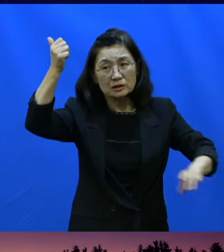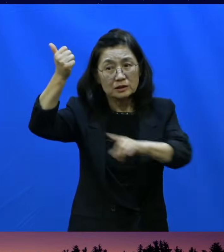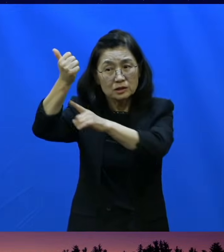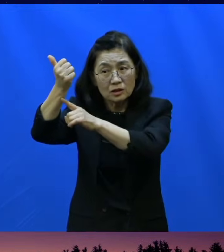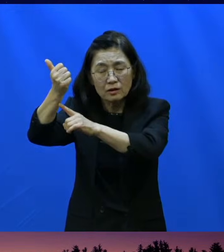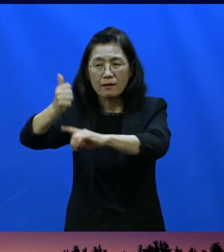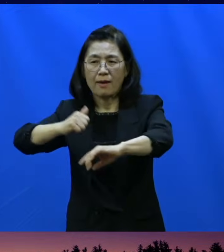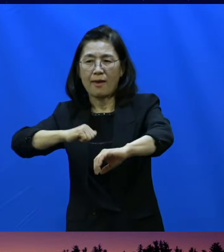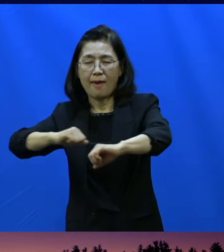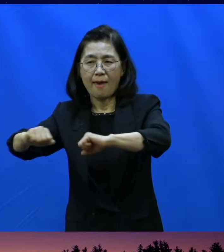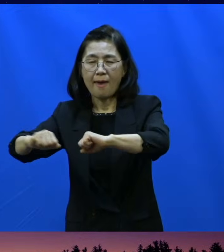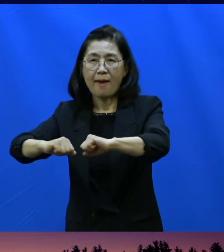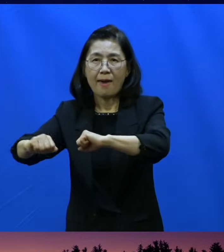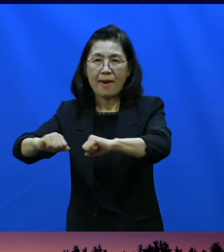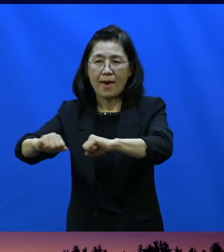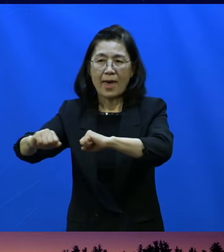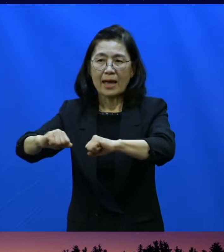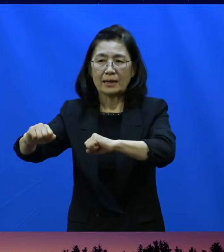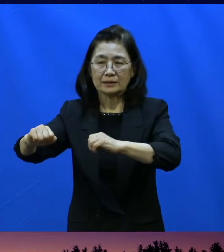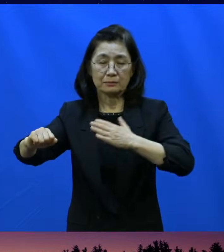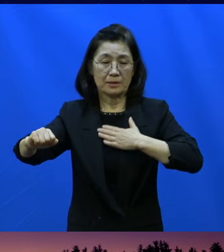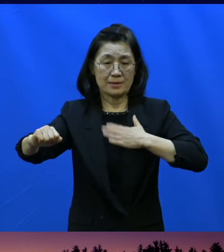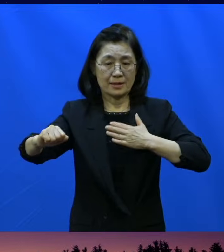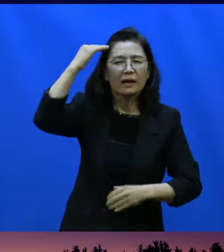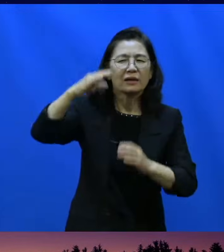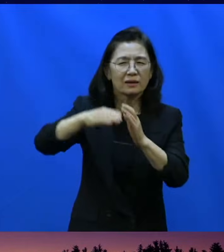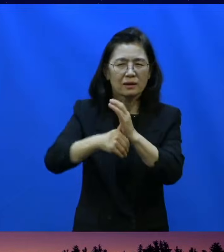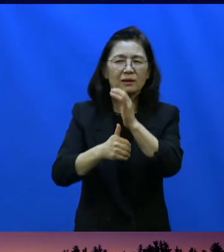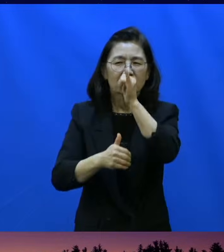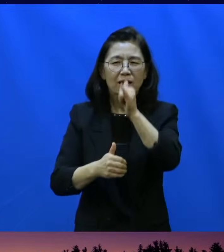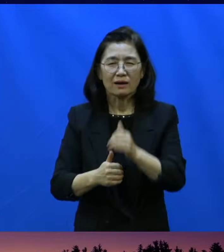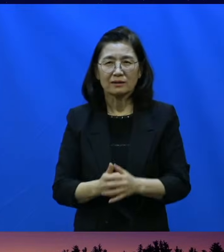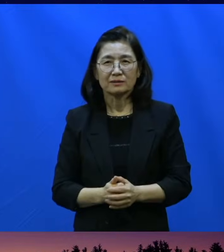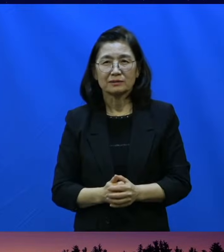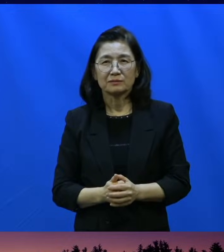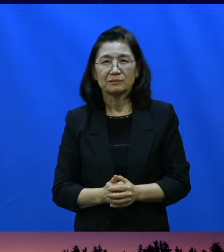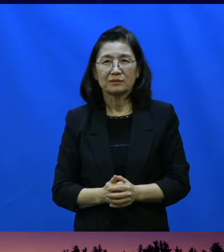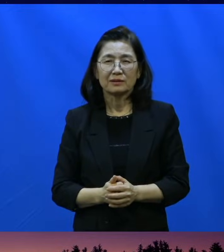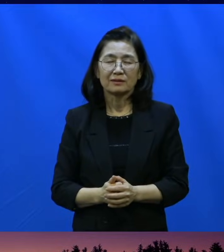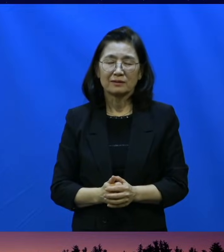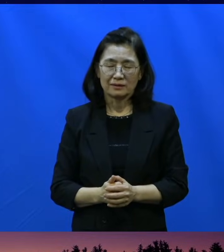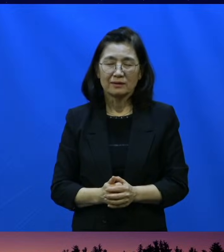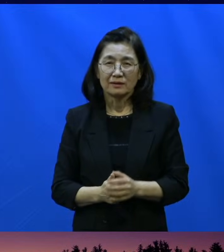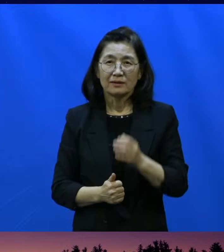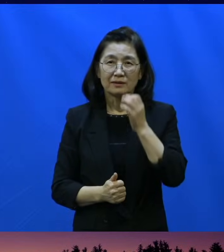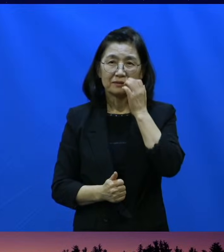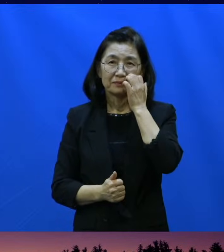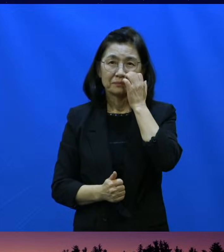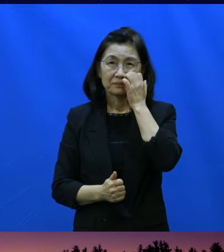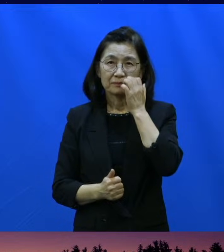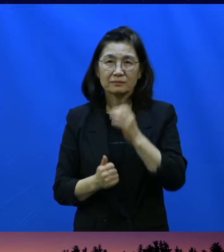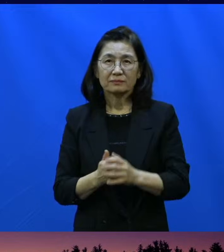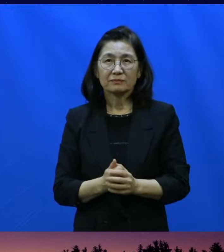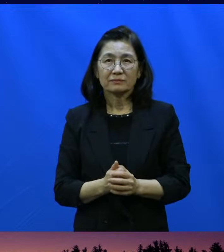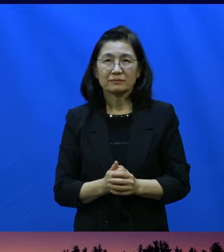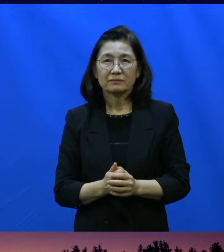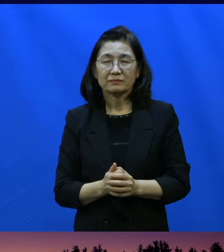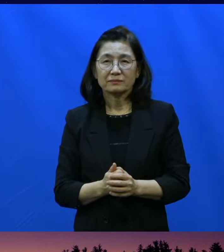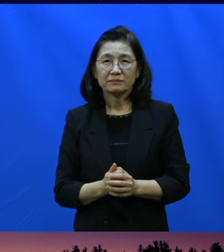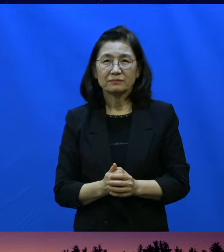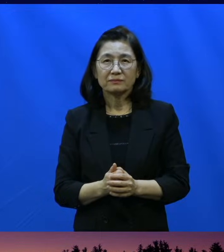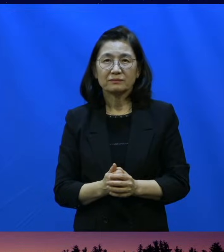우리를 데리고 가시도록 그분에게 맡길 때, 반주도 막 정신없이 하고 막 이러다가 그냥 그